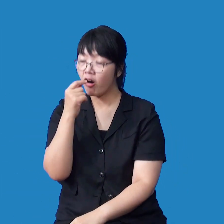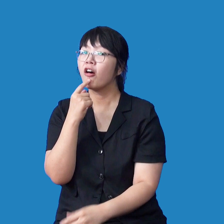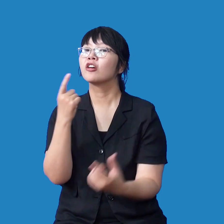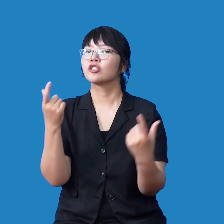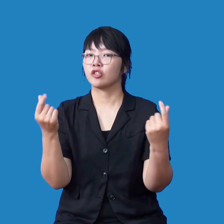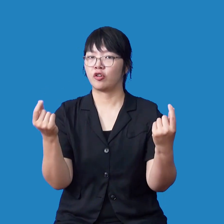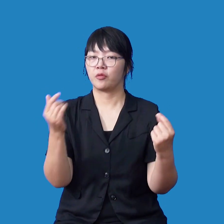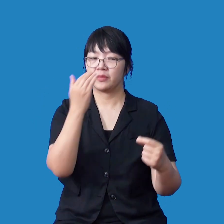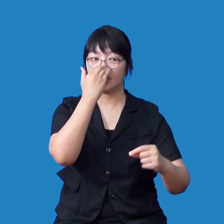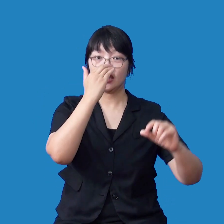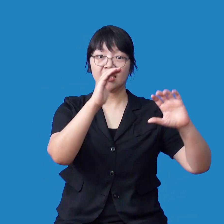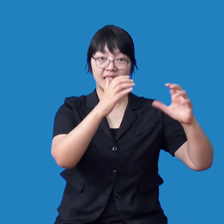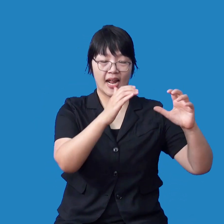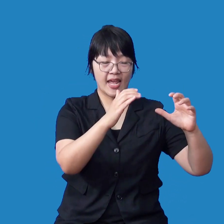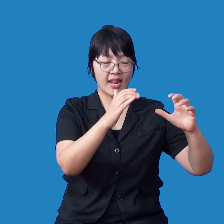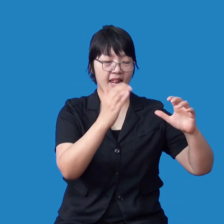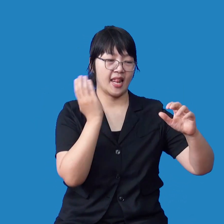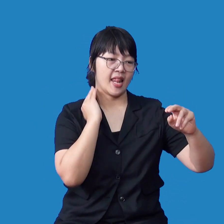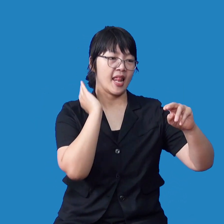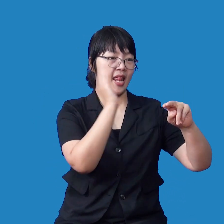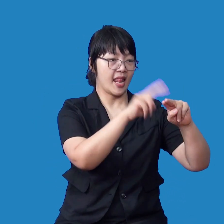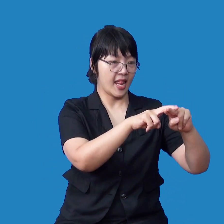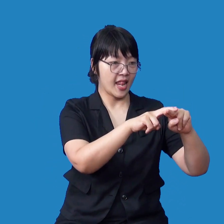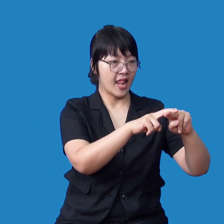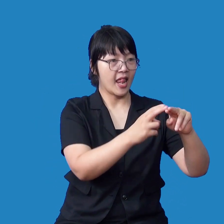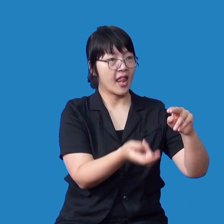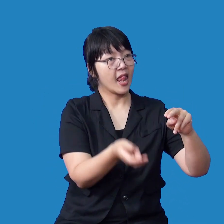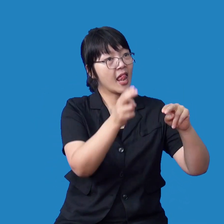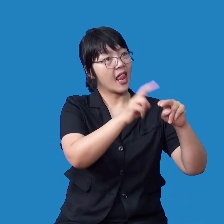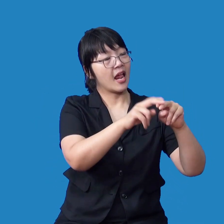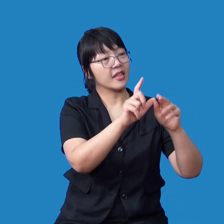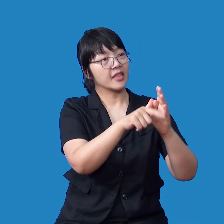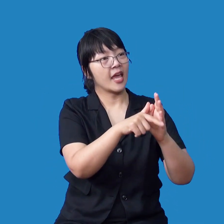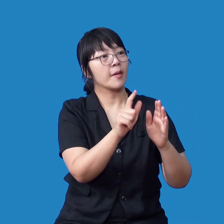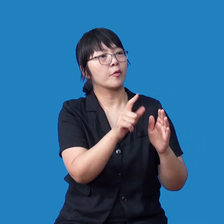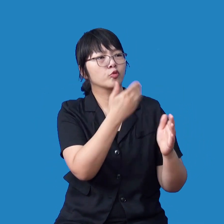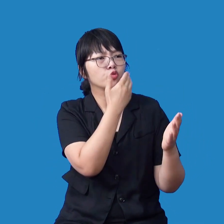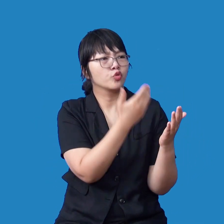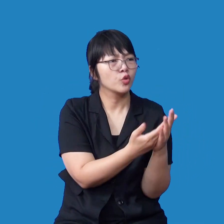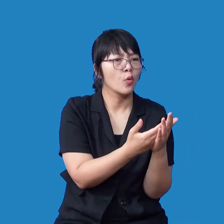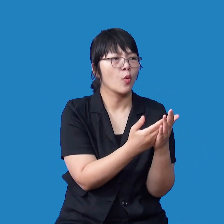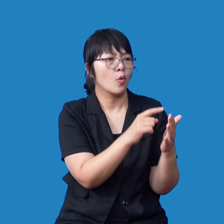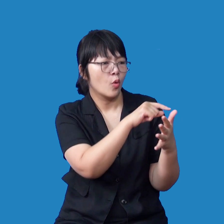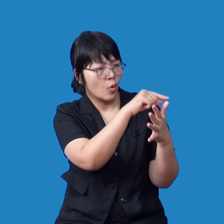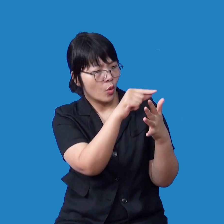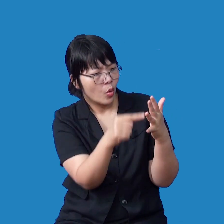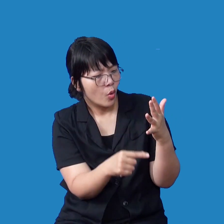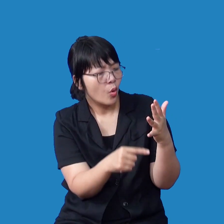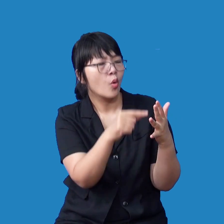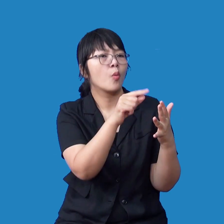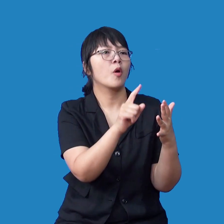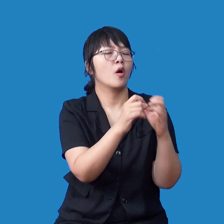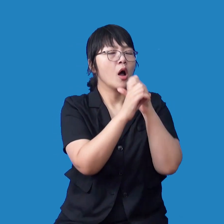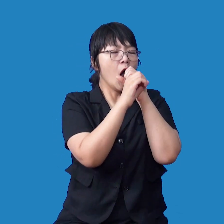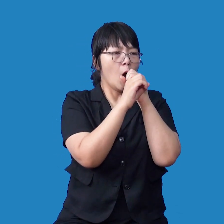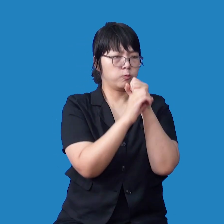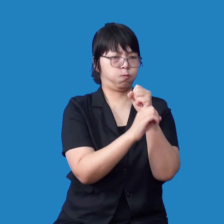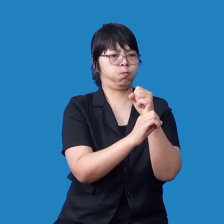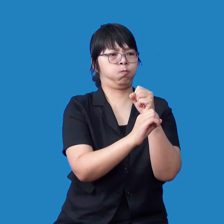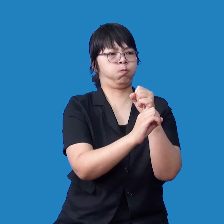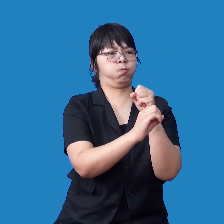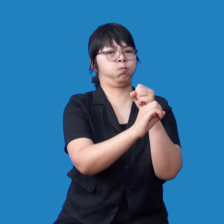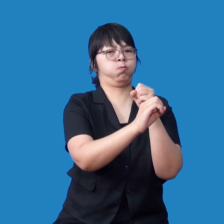취임식의 가장 중요한 시그널은 나팔이에요. 쇼파르 나팔을 부는 것입니다. 나팔의 역사는